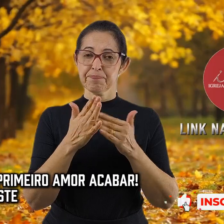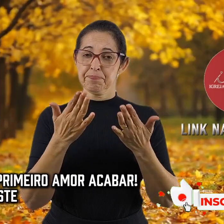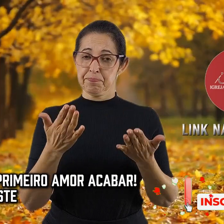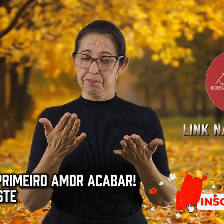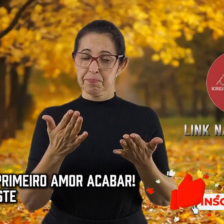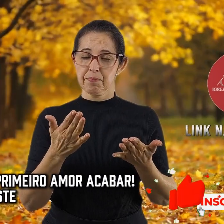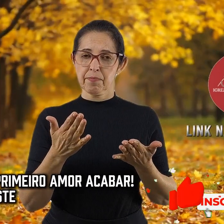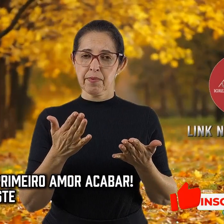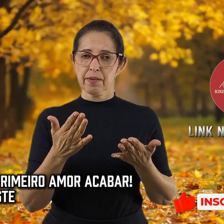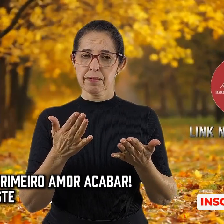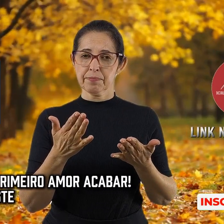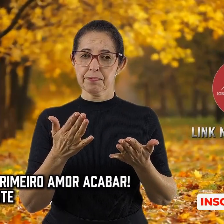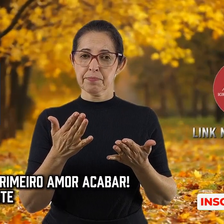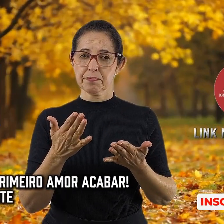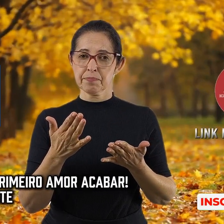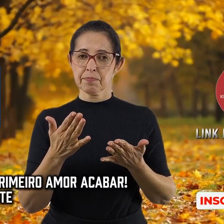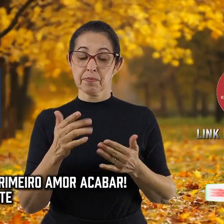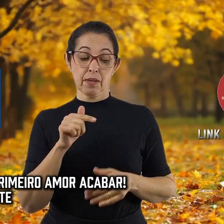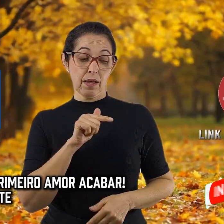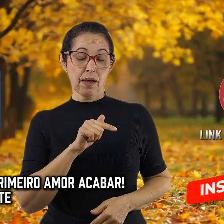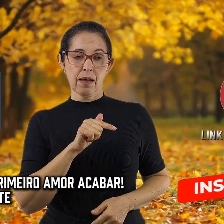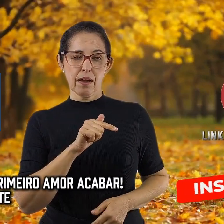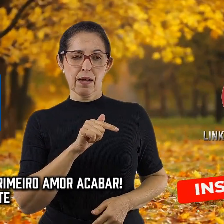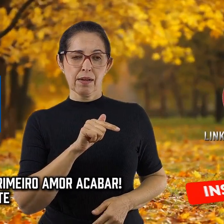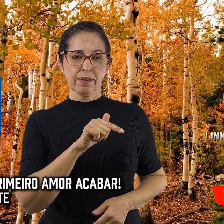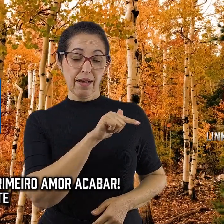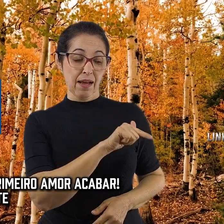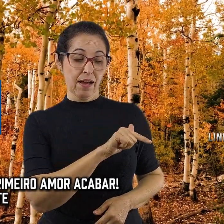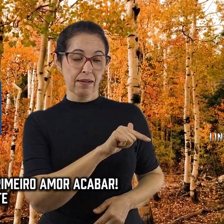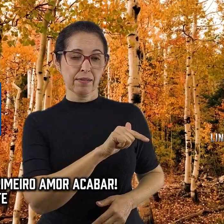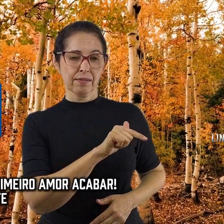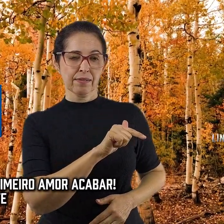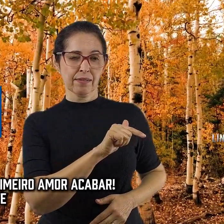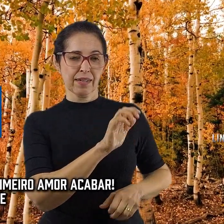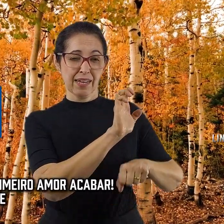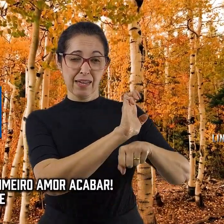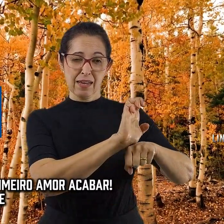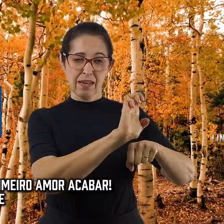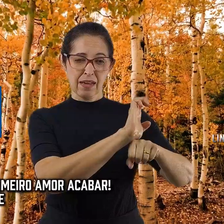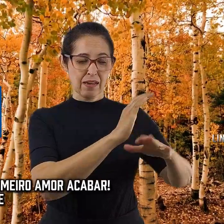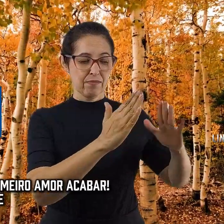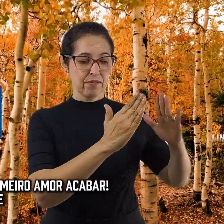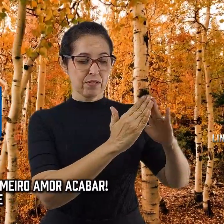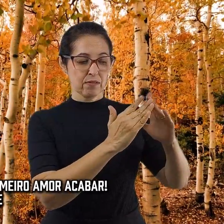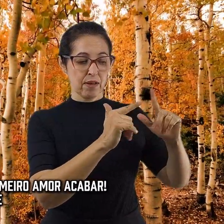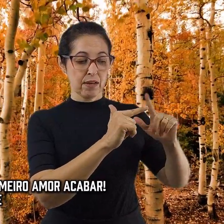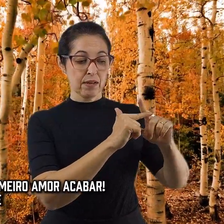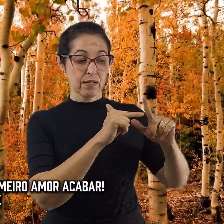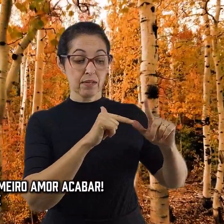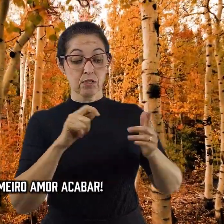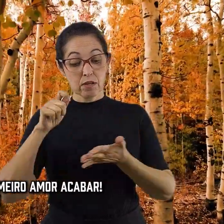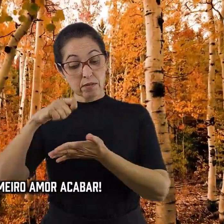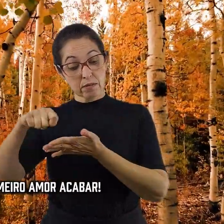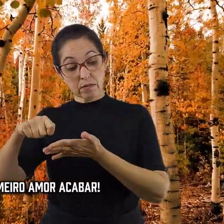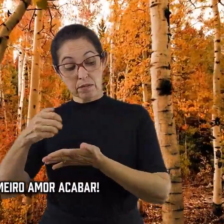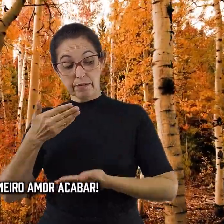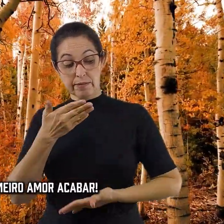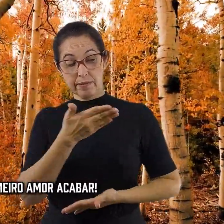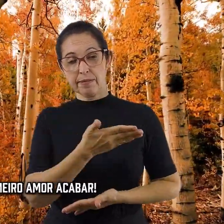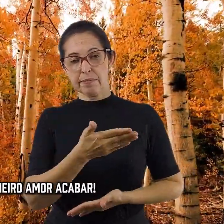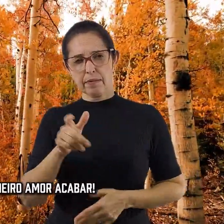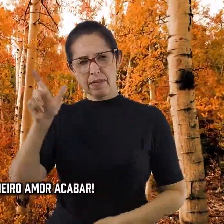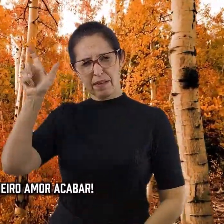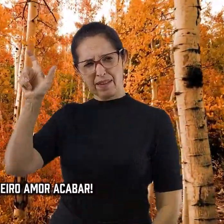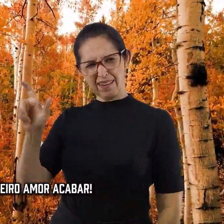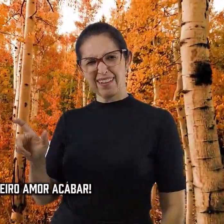Nos diz a palavra do Senhor: escreve ao anjo da igreja que está em Éfeso. Isso